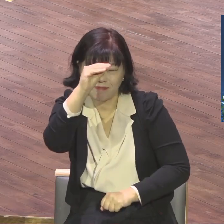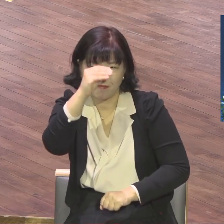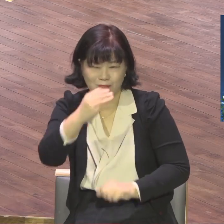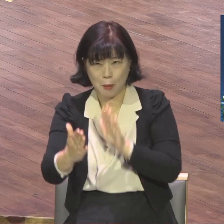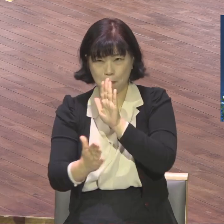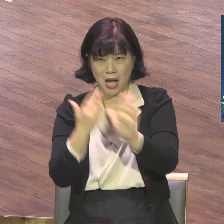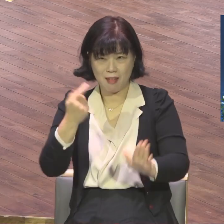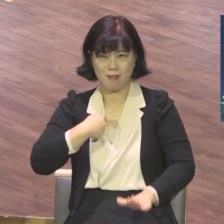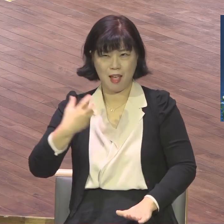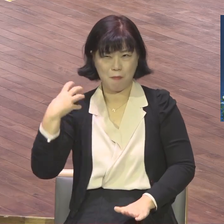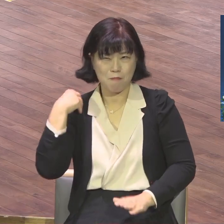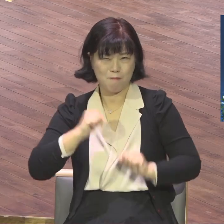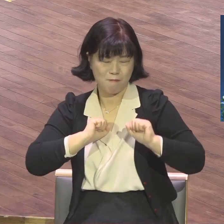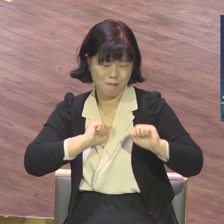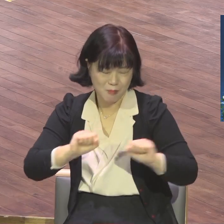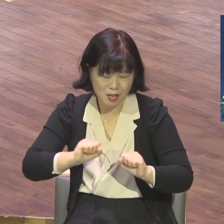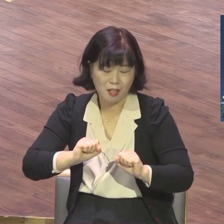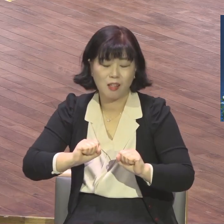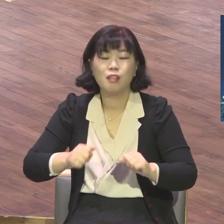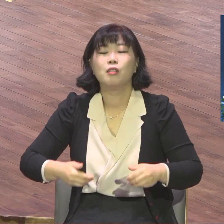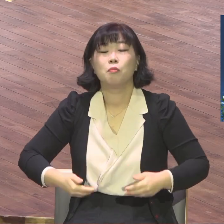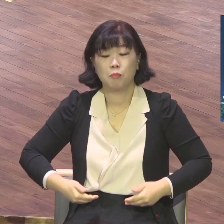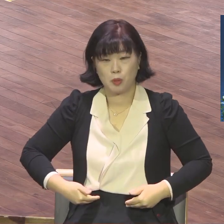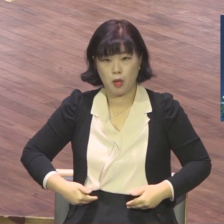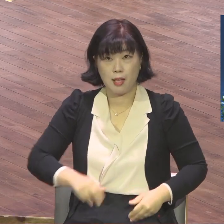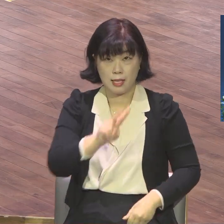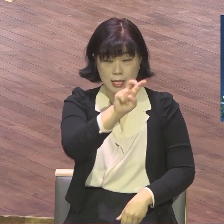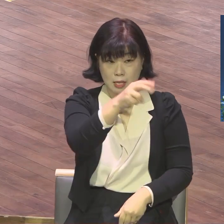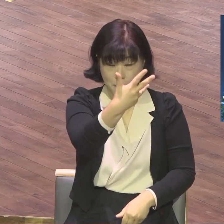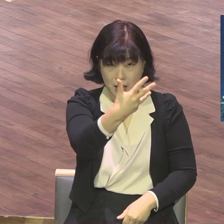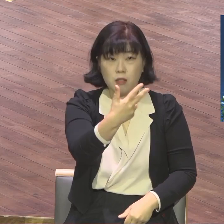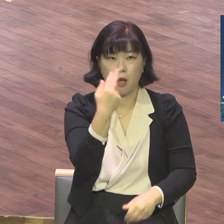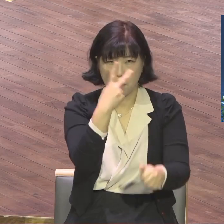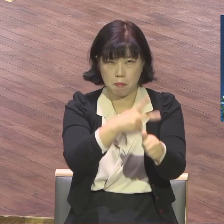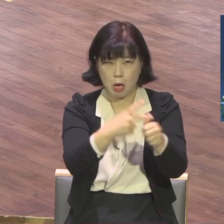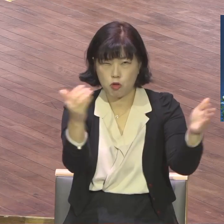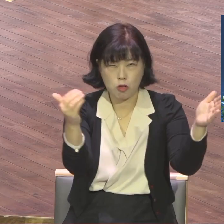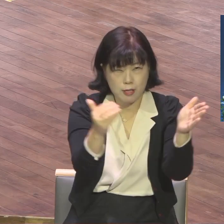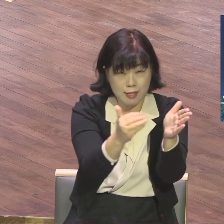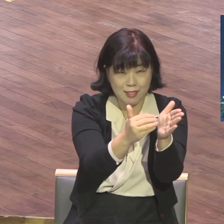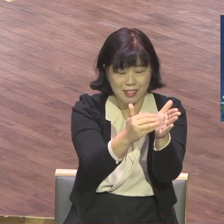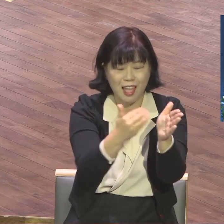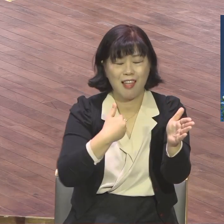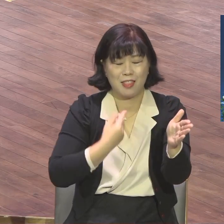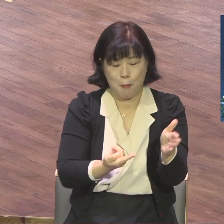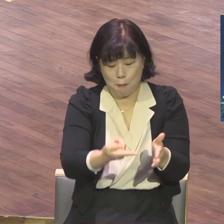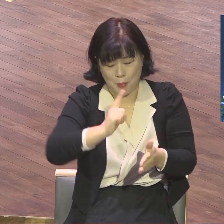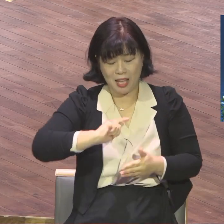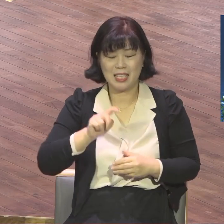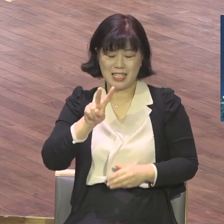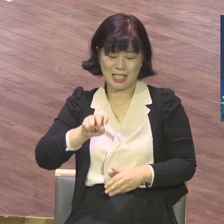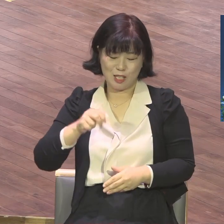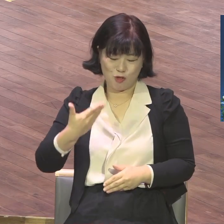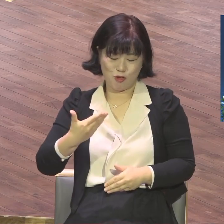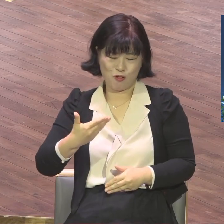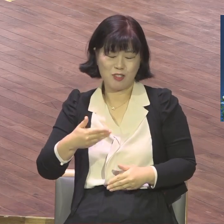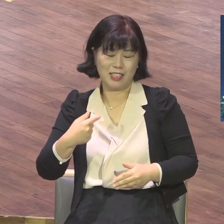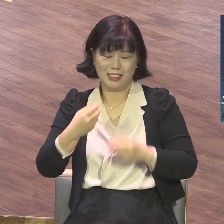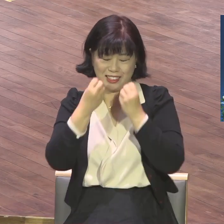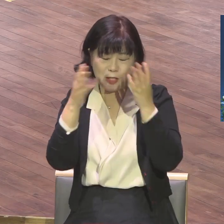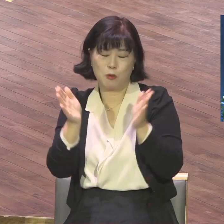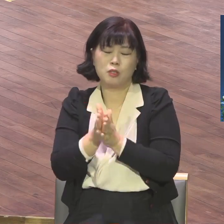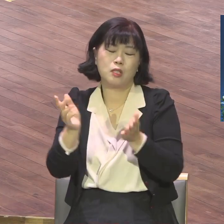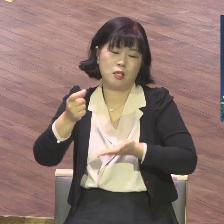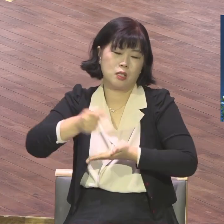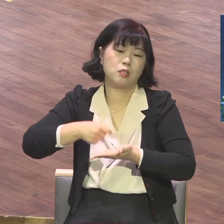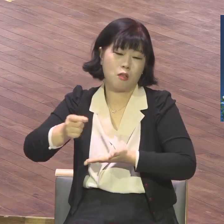후속편 사도행전 29장을 그렇게 기록하는 삶이 되어야 된다. 제가 사도행전 말씀을